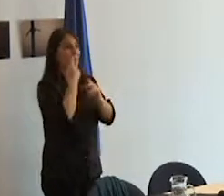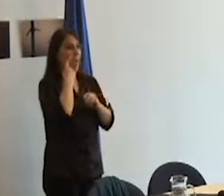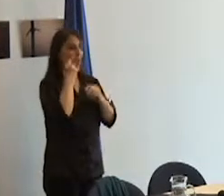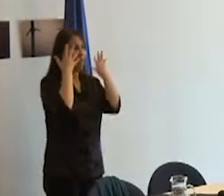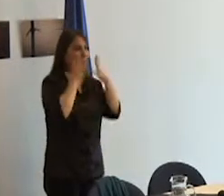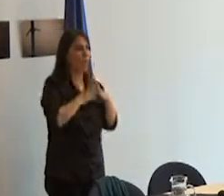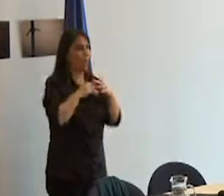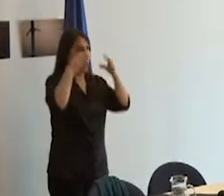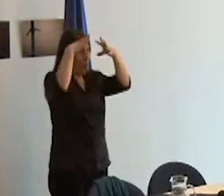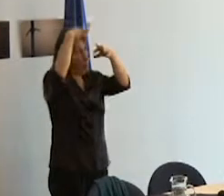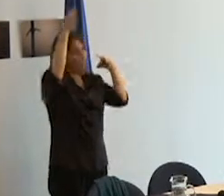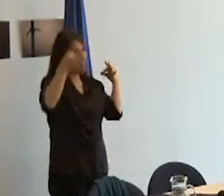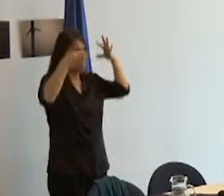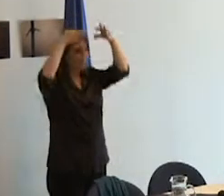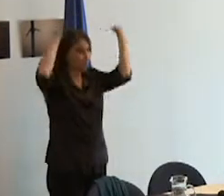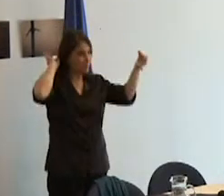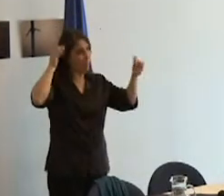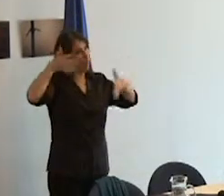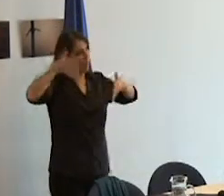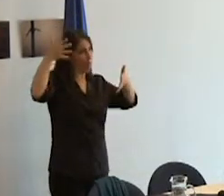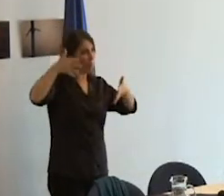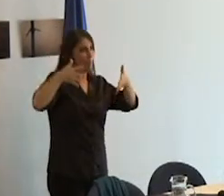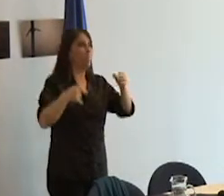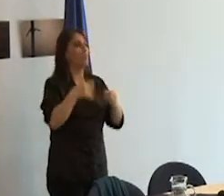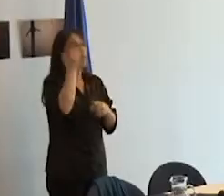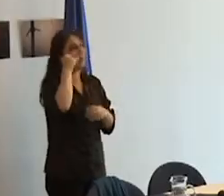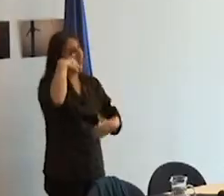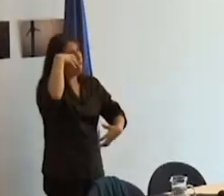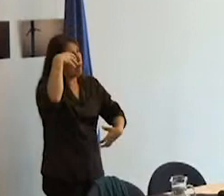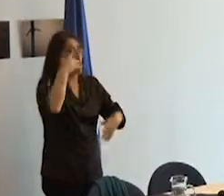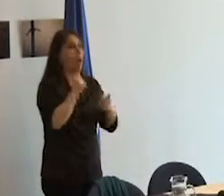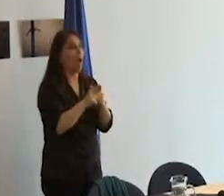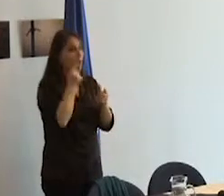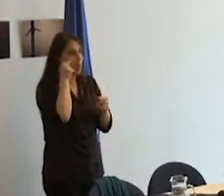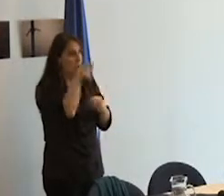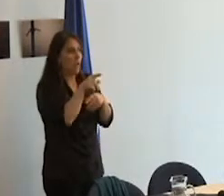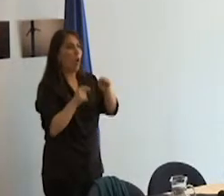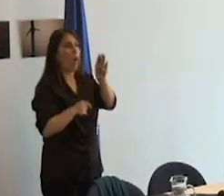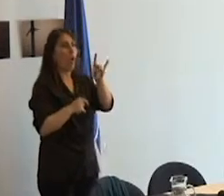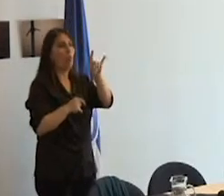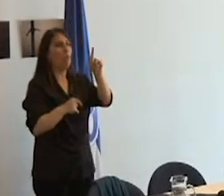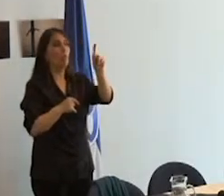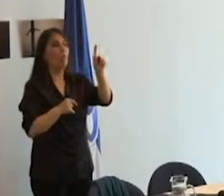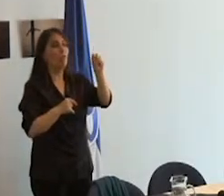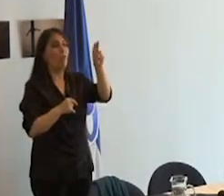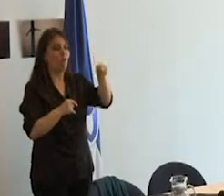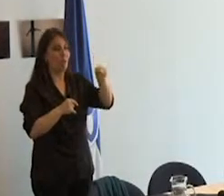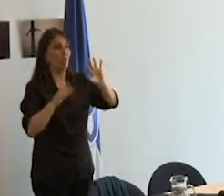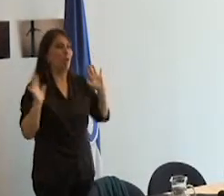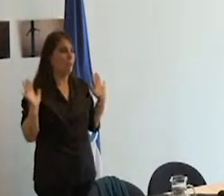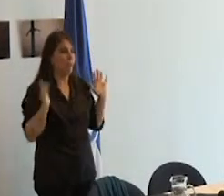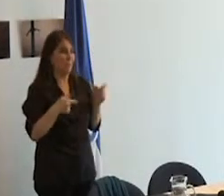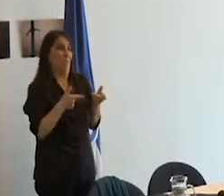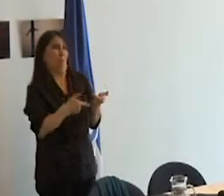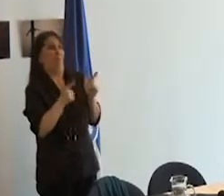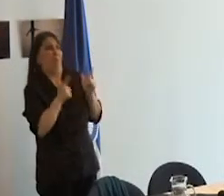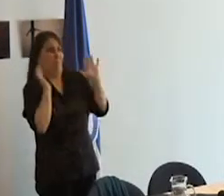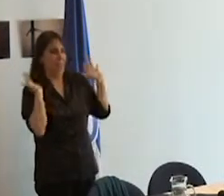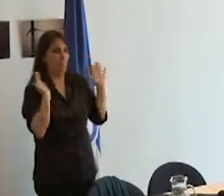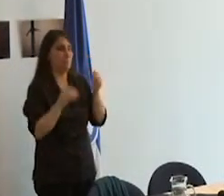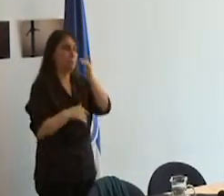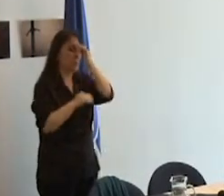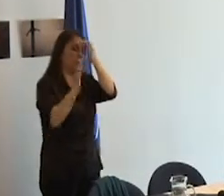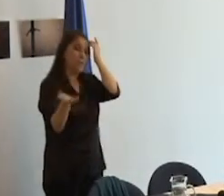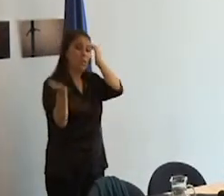bufón asociada a la deformidad física. Hacia el siglo XVIII son objeto